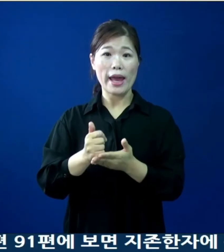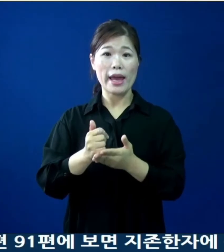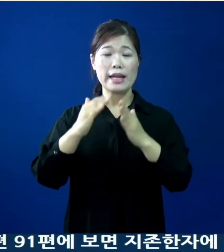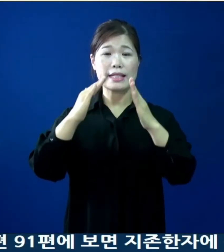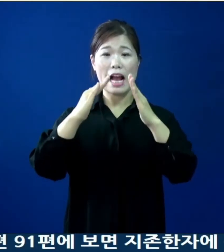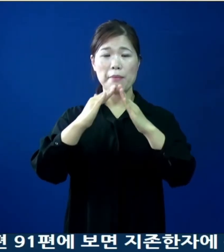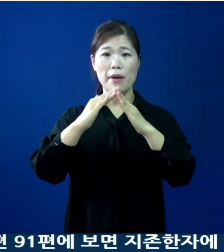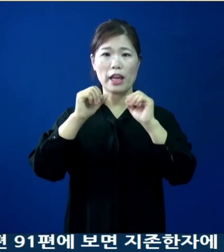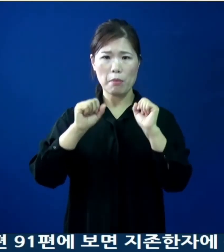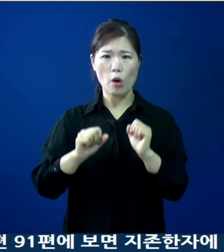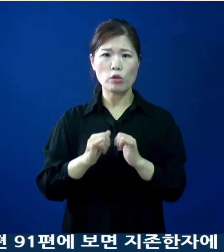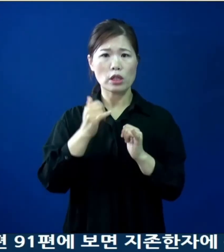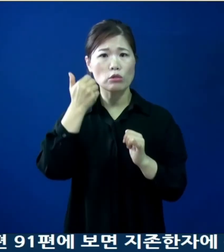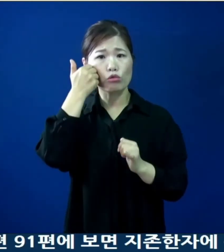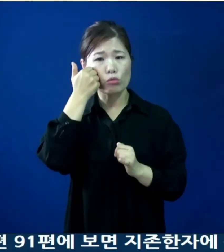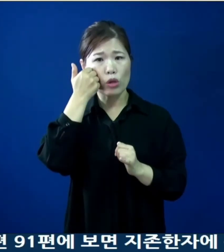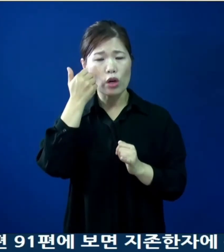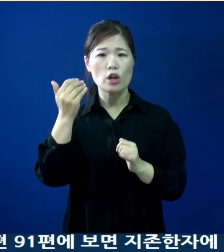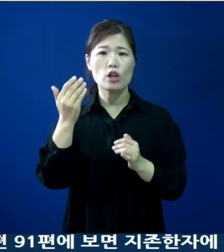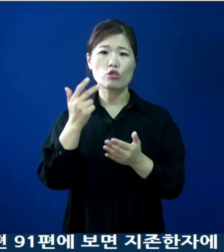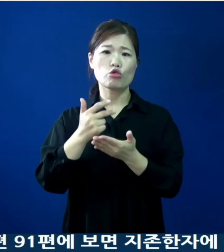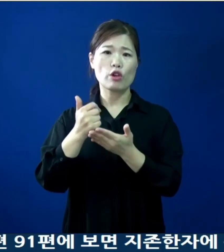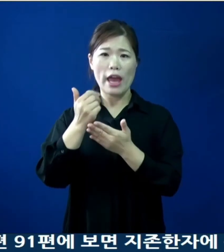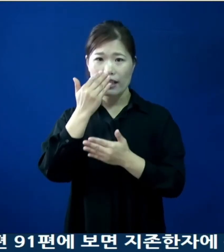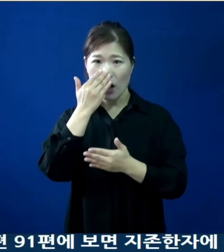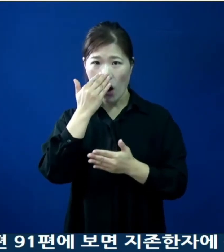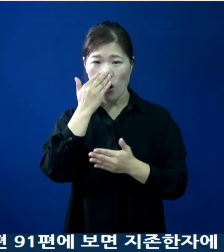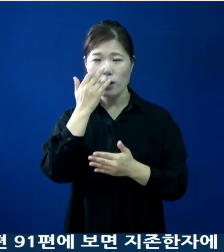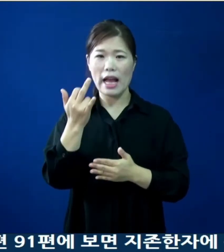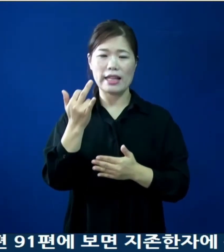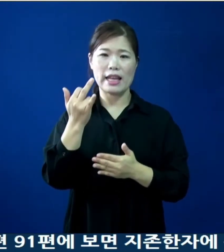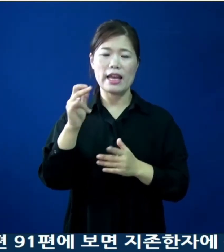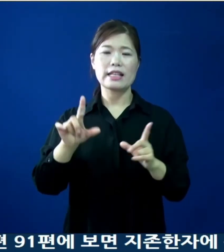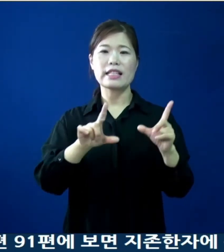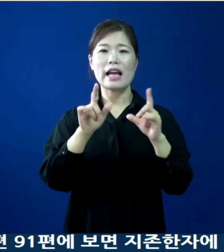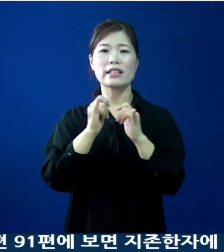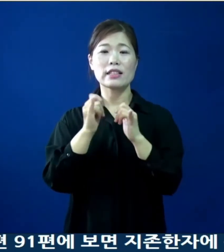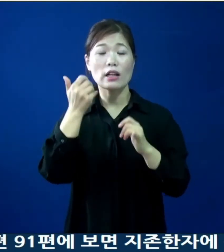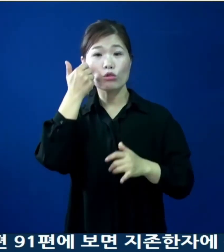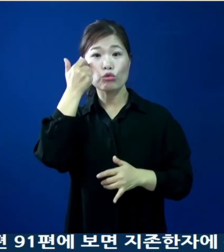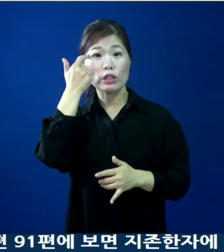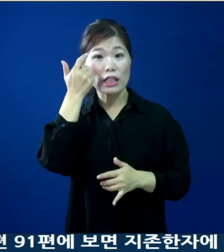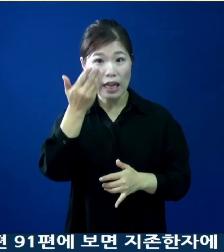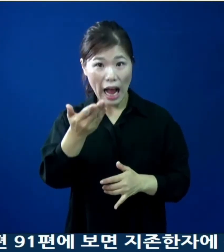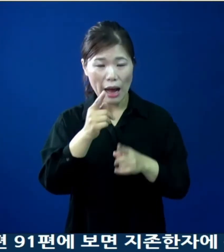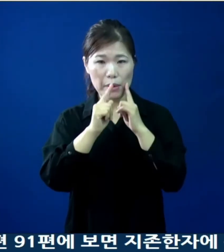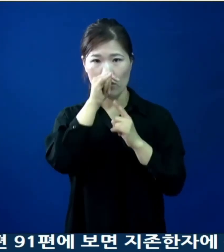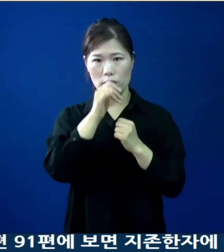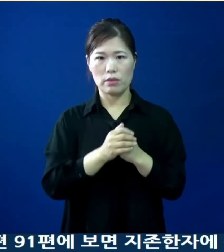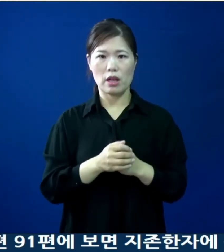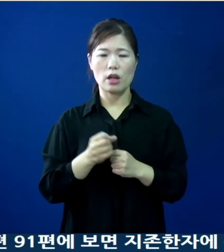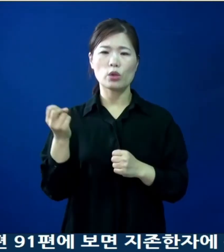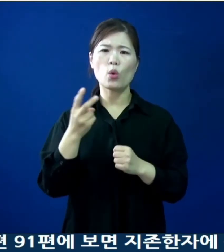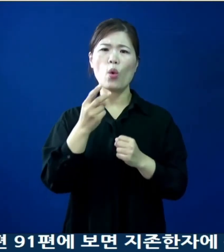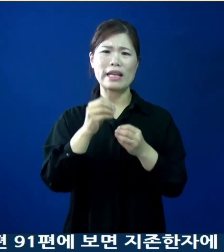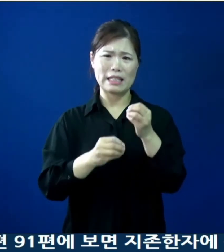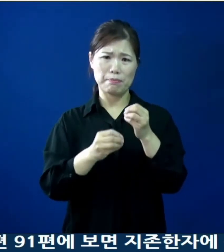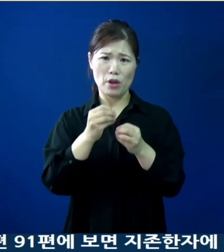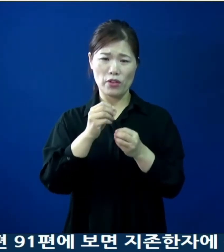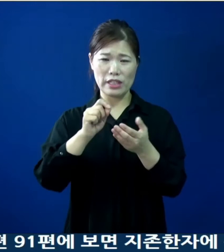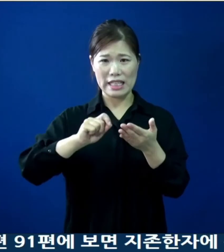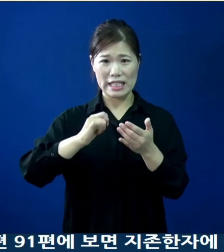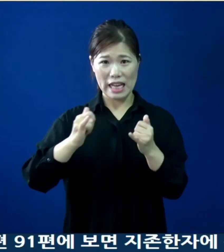주의 성산에 사는 자 누군가, 내가 그러고 싶다라고 얘기합니다. 또 다른 시편에서 또 다른 시편